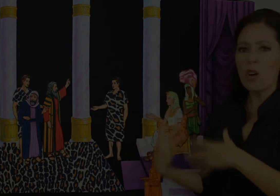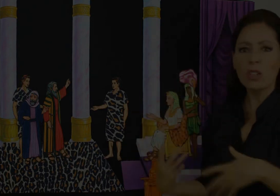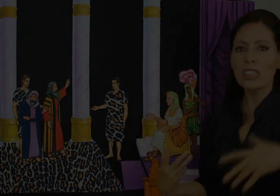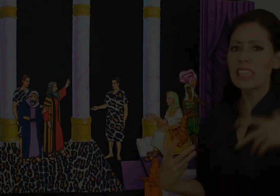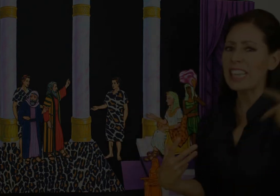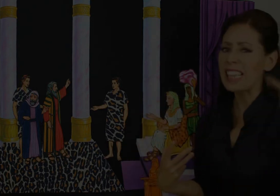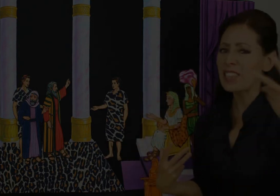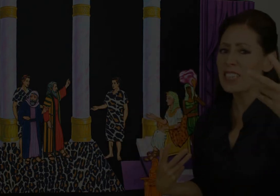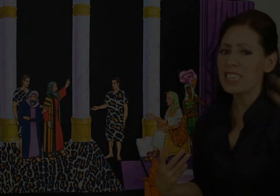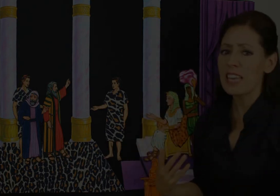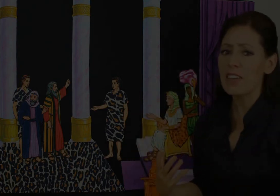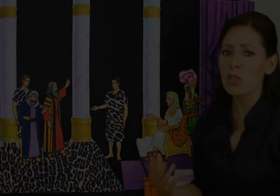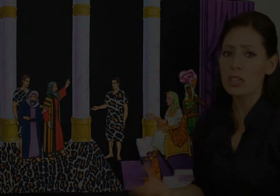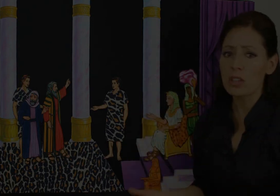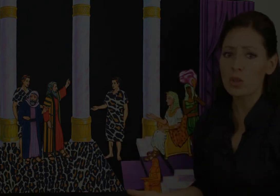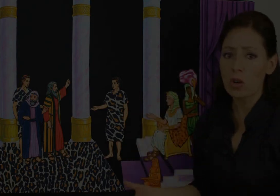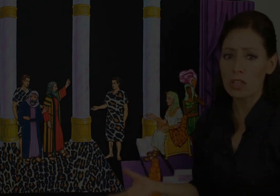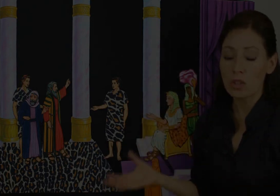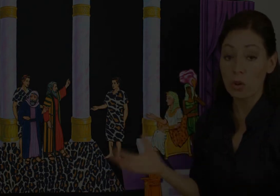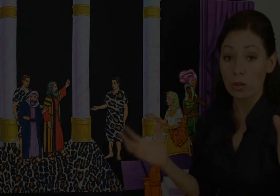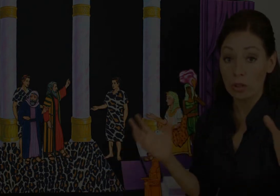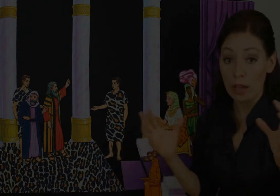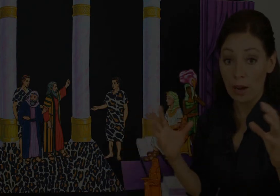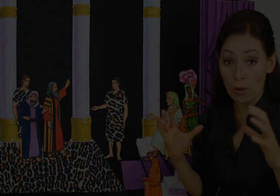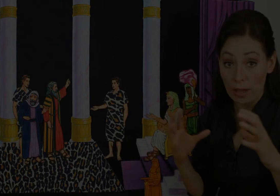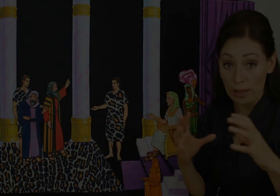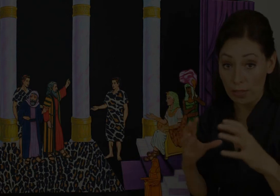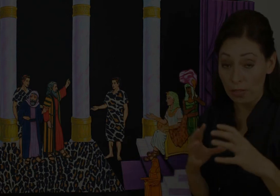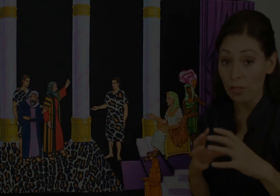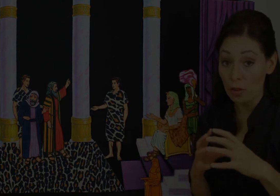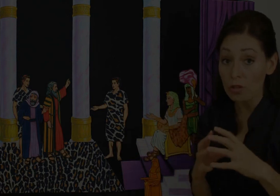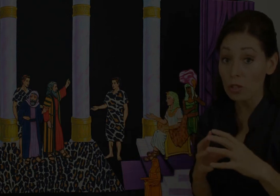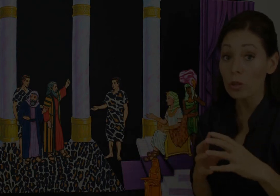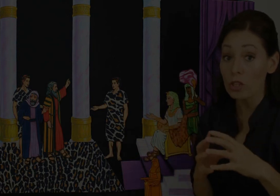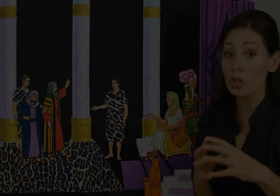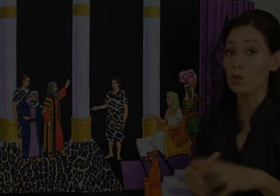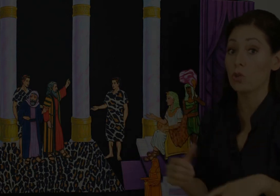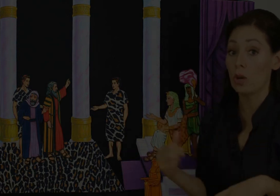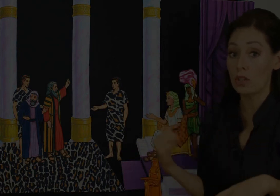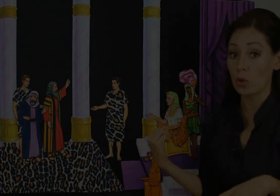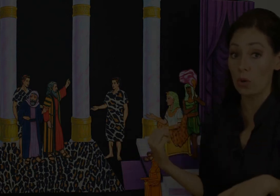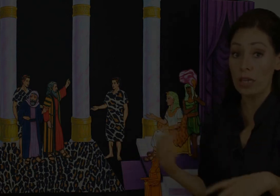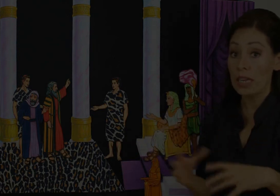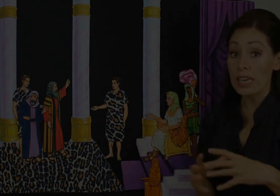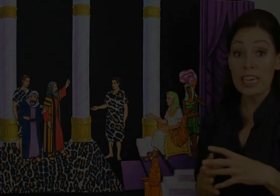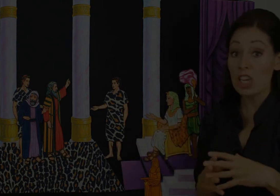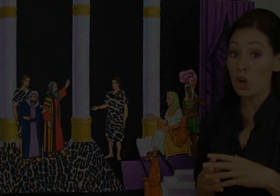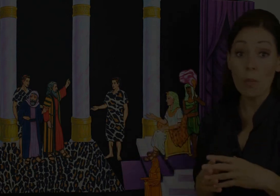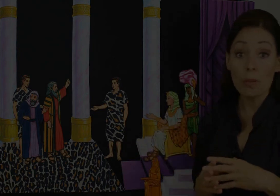Faraón, tantas veces que había endurecido su corazón, ahora Dios endureció su corazón y no